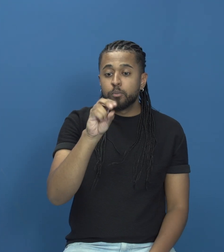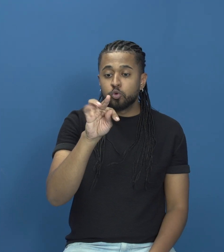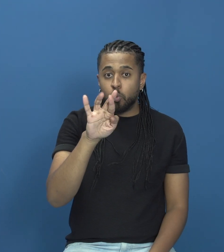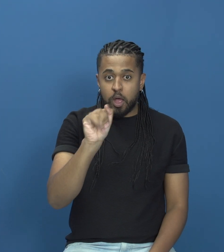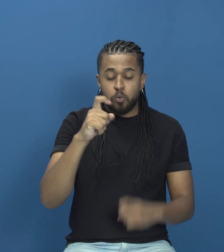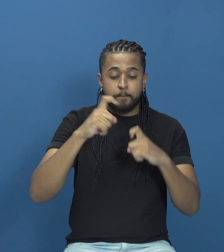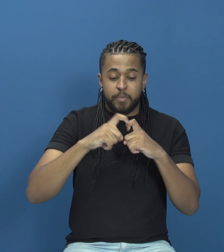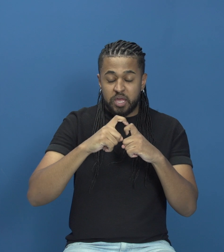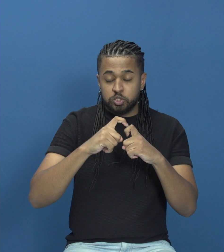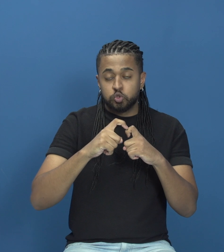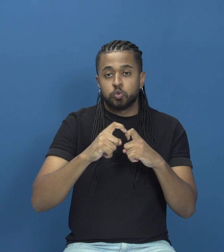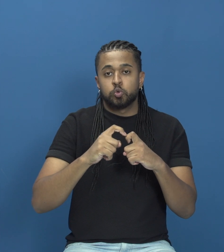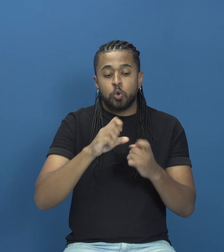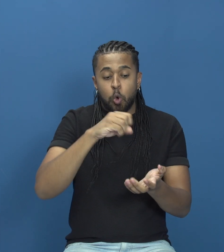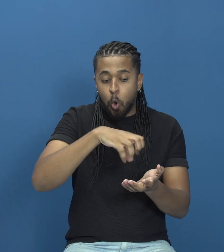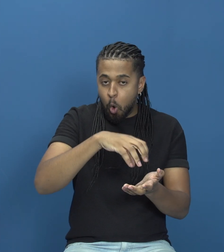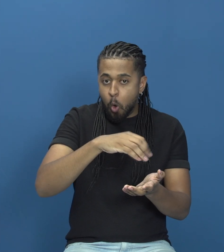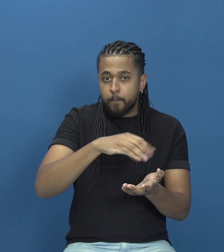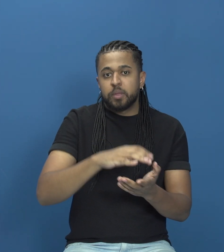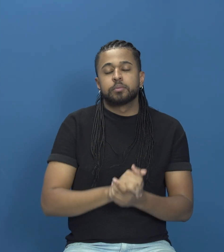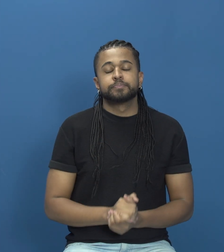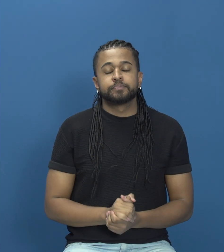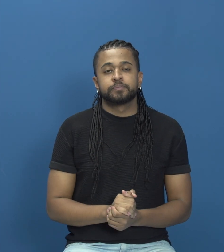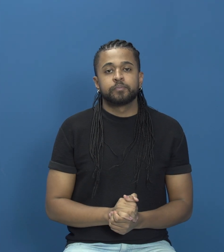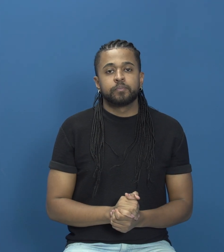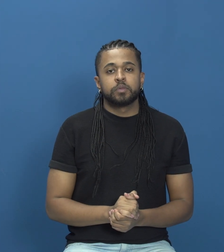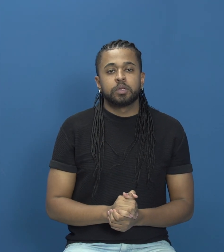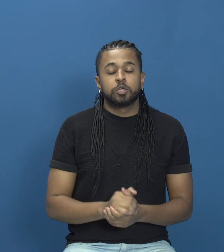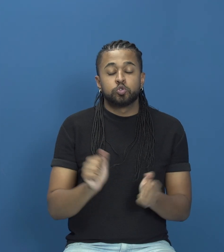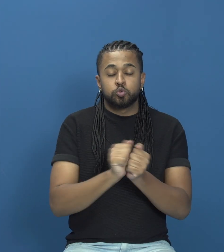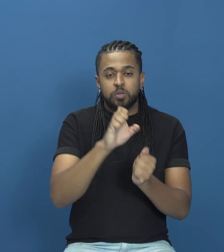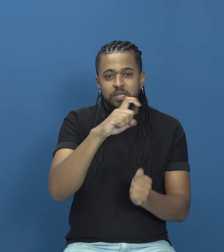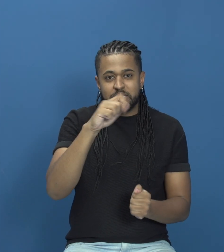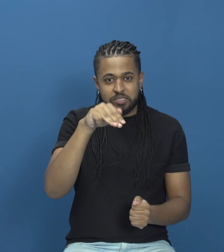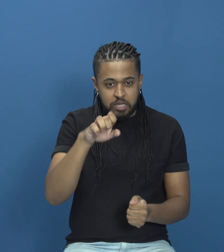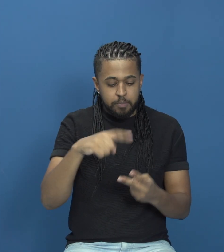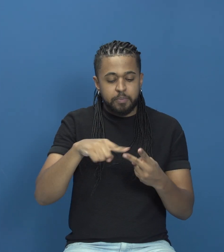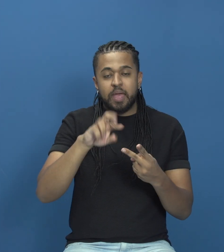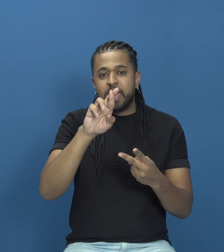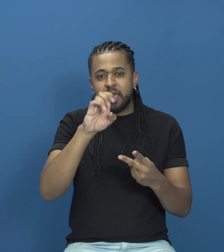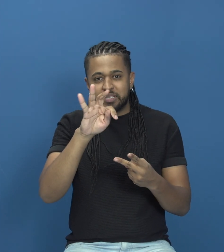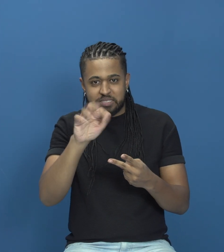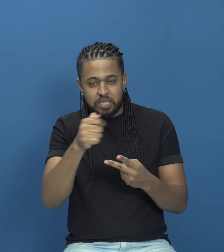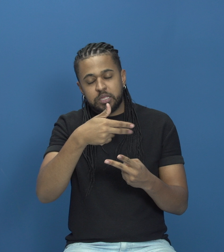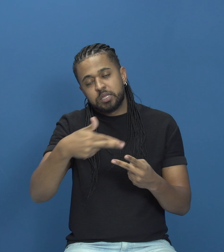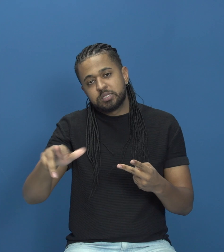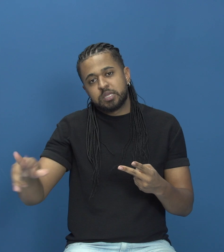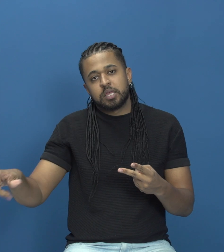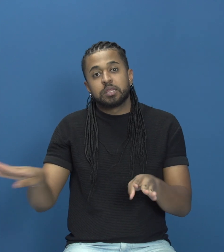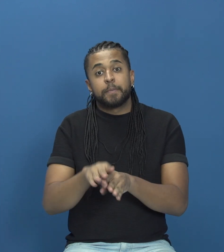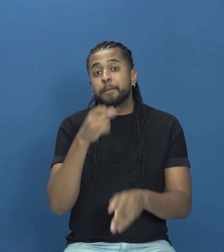médico, abre parênteses, cópia, fecha parênteses, com exames, receitas, etc. E